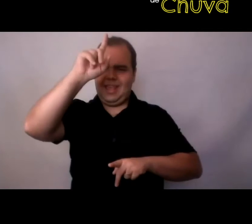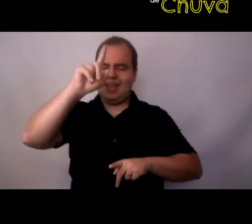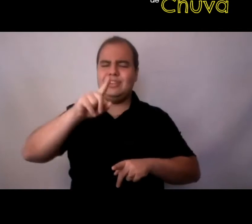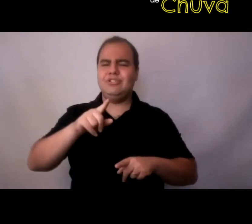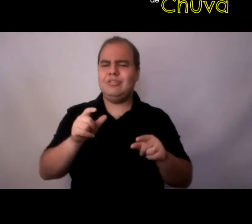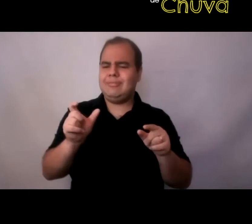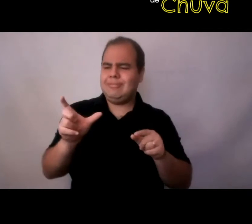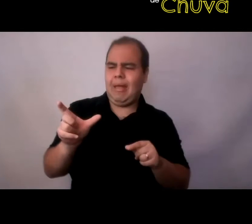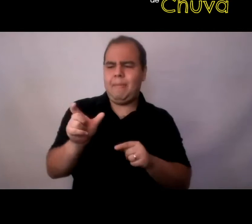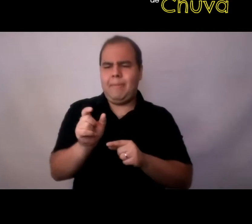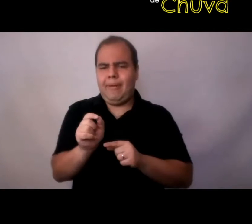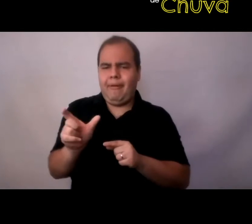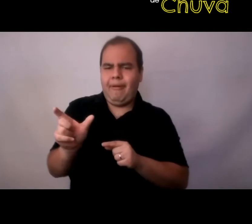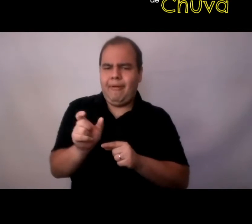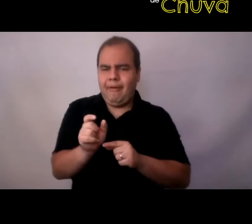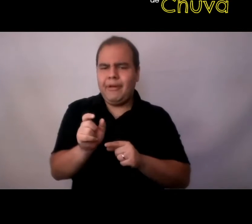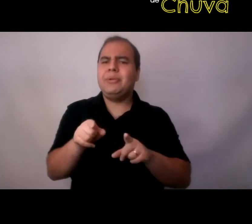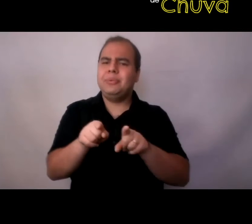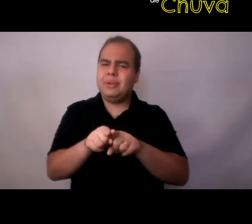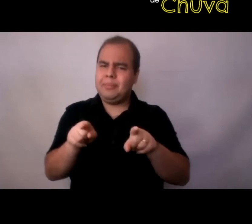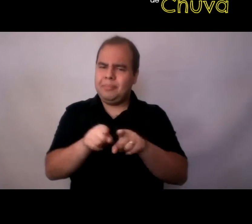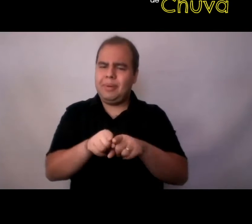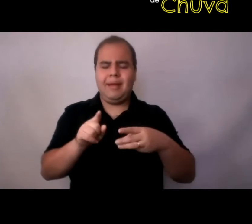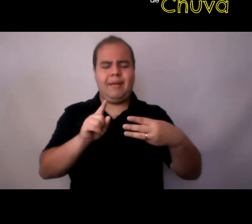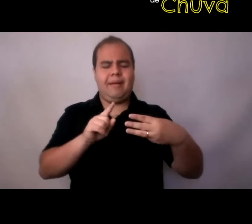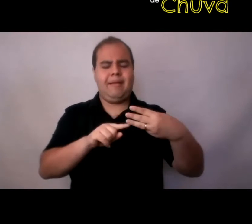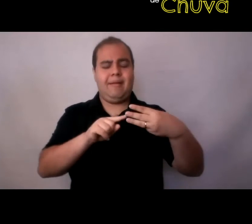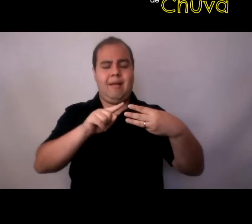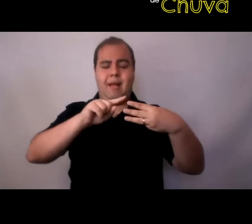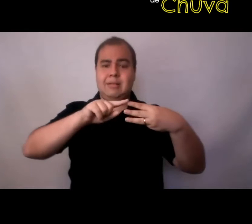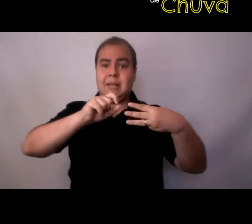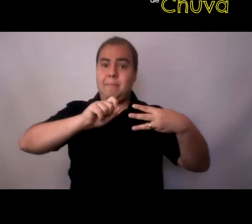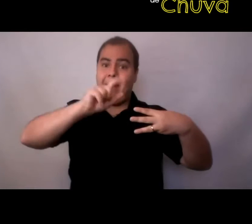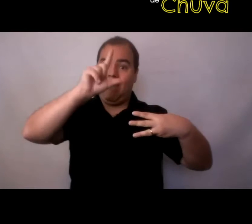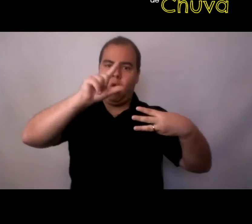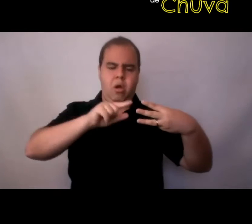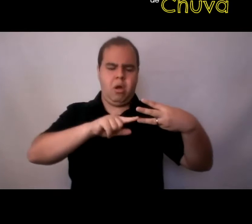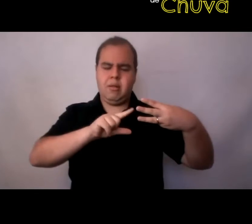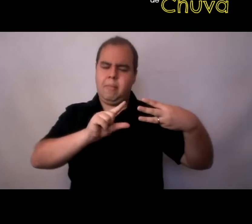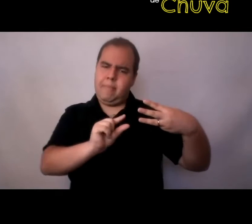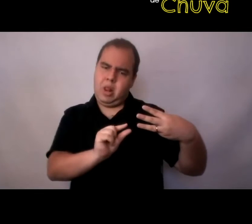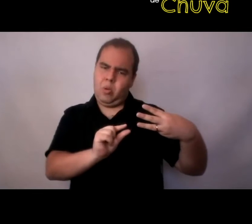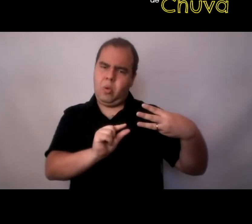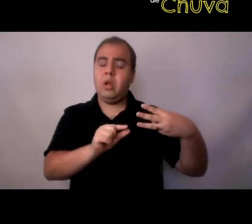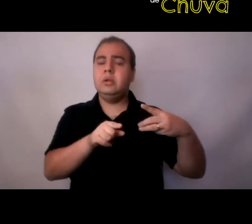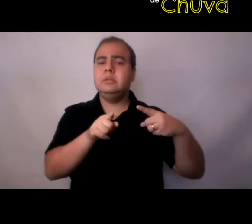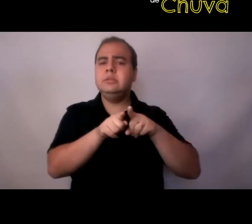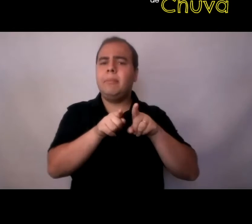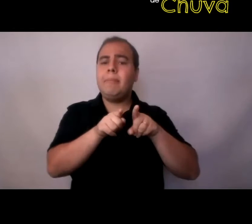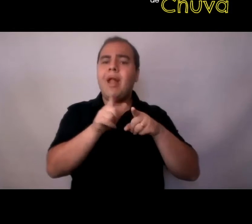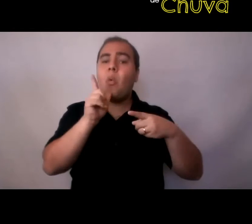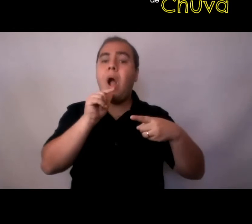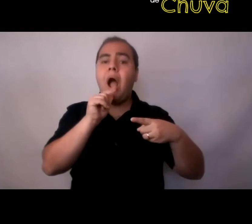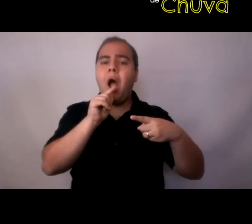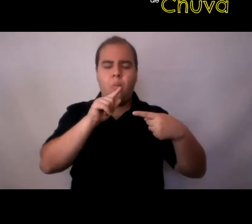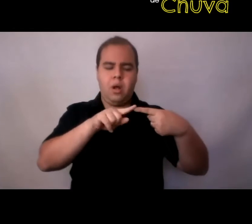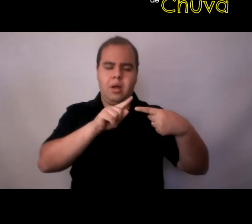grãos. Então, a areia é o maior grão, a argila é o menor. E o comportamento com relação à água é que a